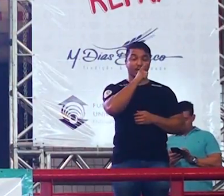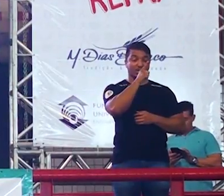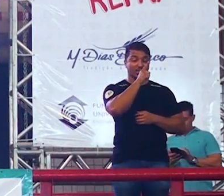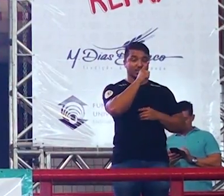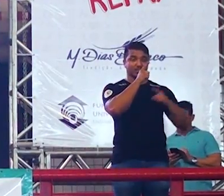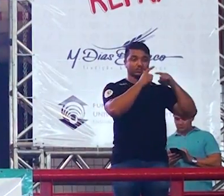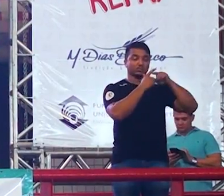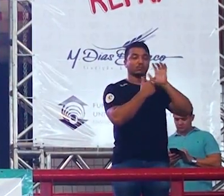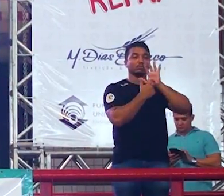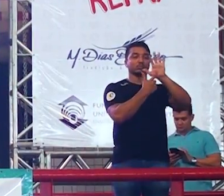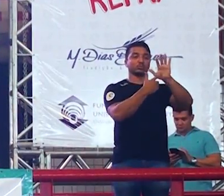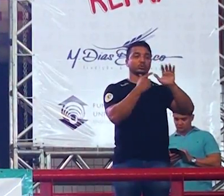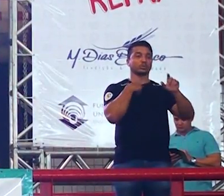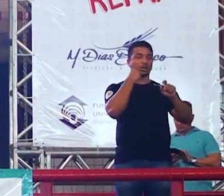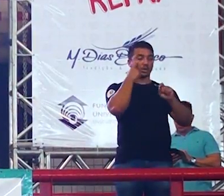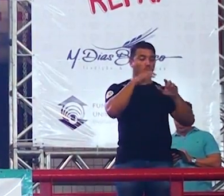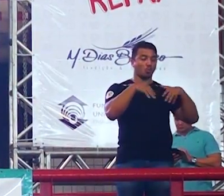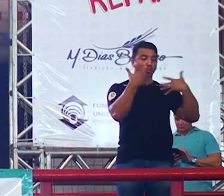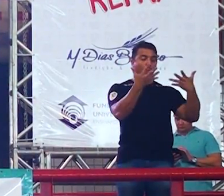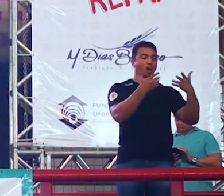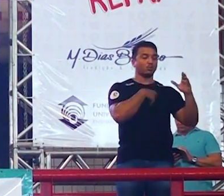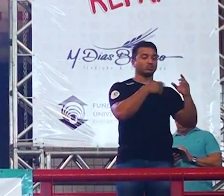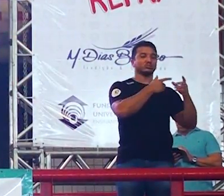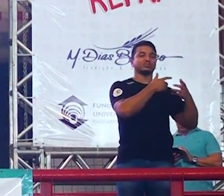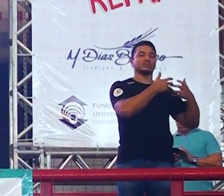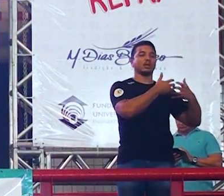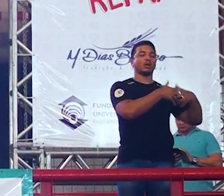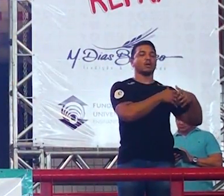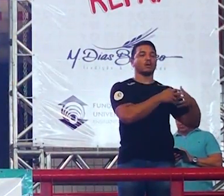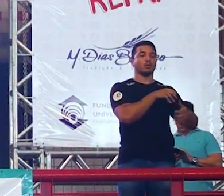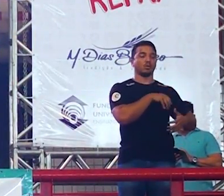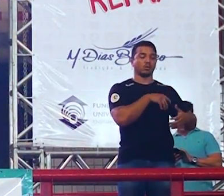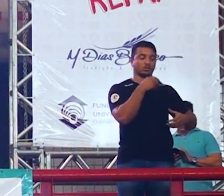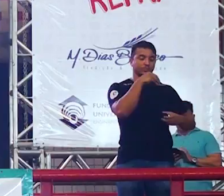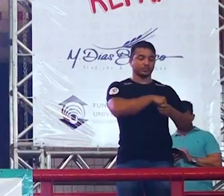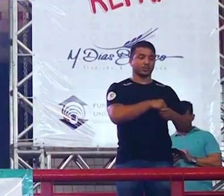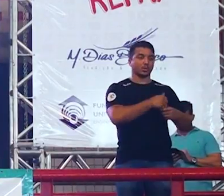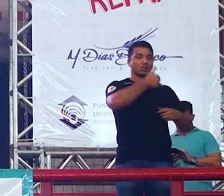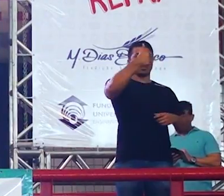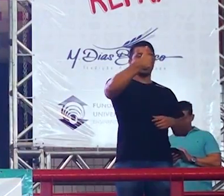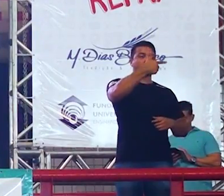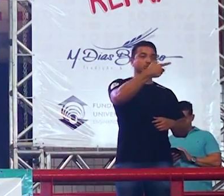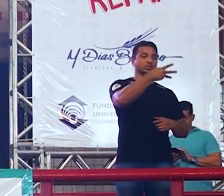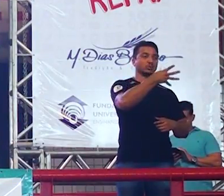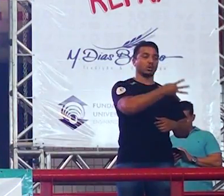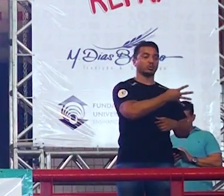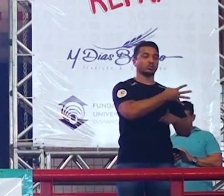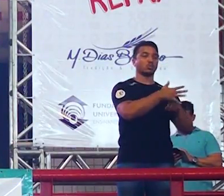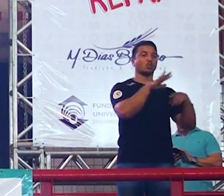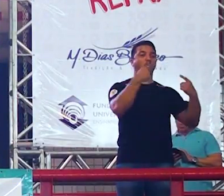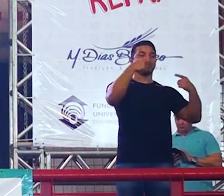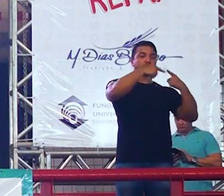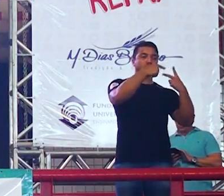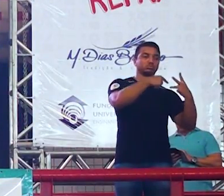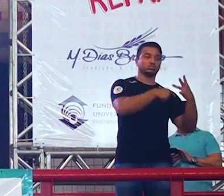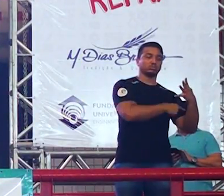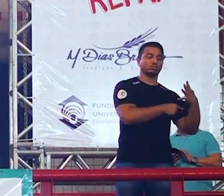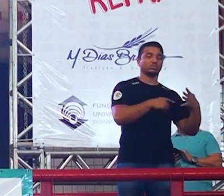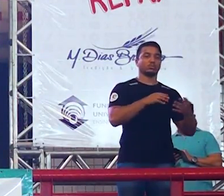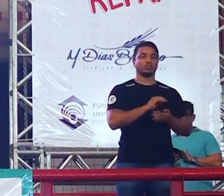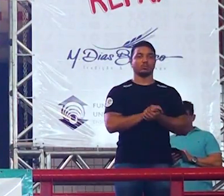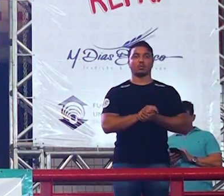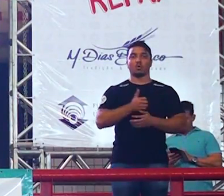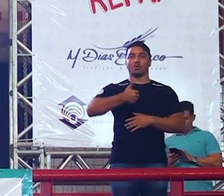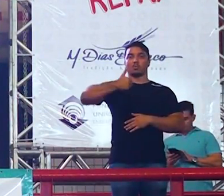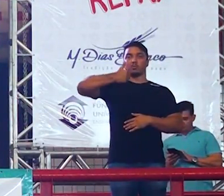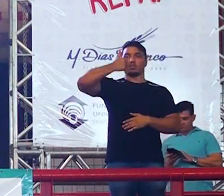representado, quais são os órgãos respectivamente designados pelos números 1, 2, 3 e 4? Vamos lá. O